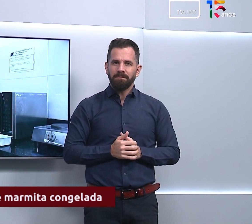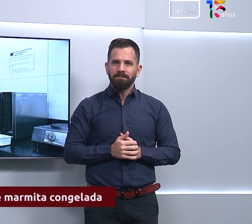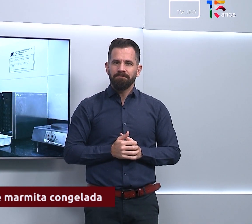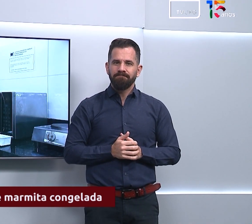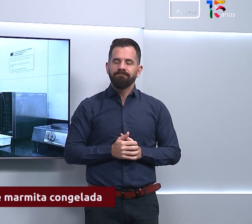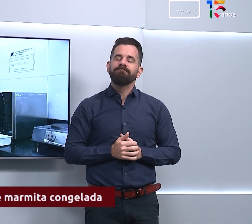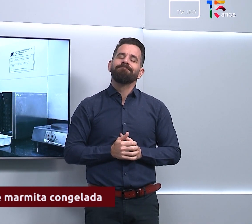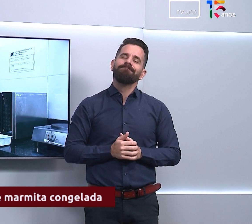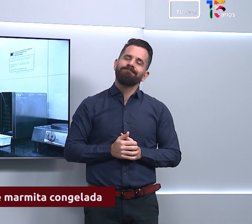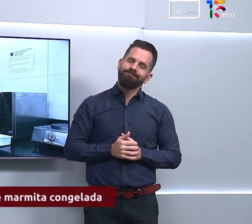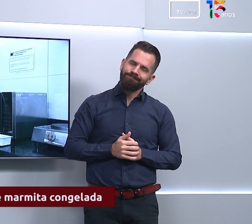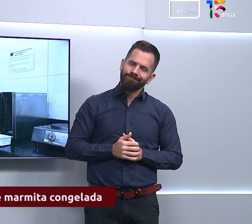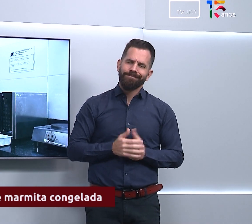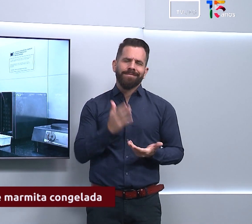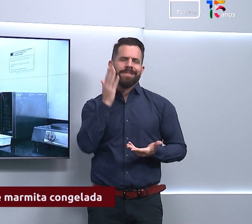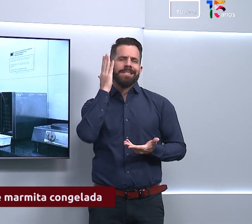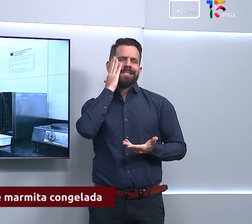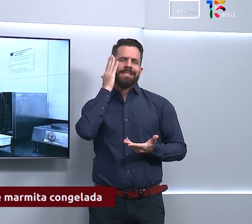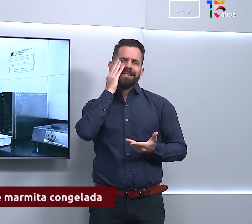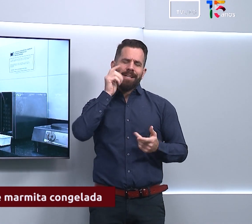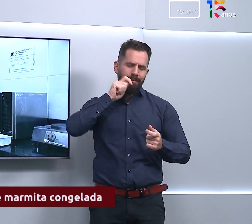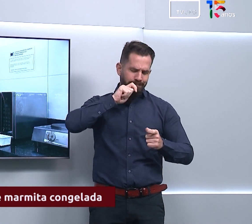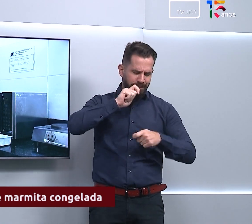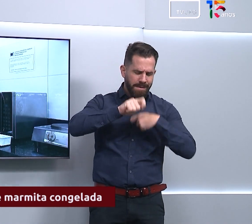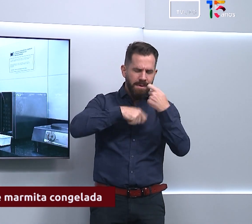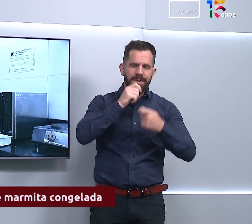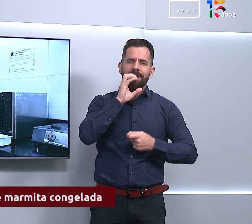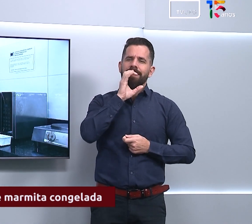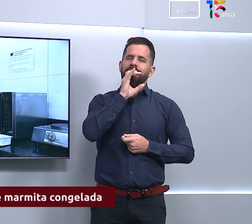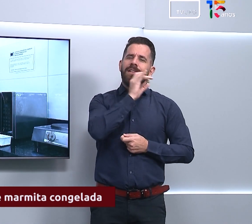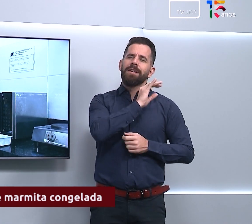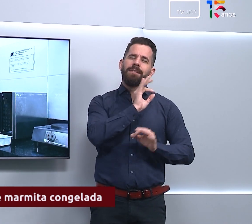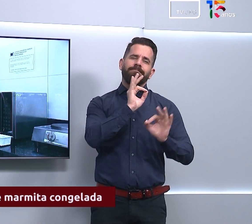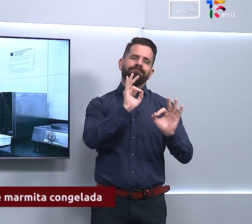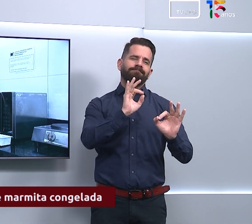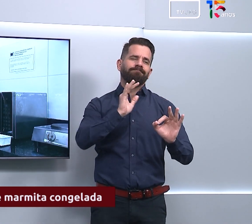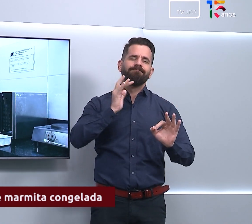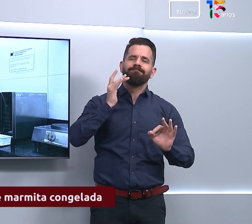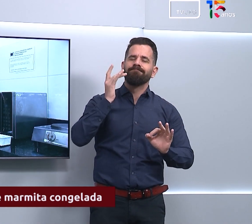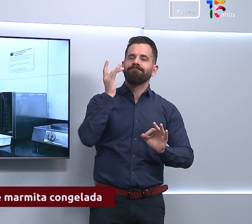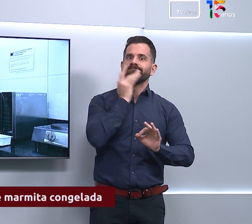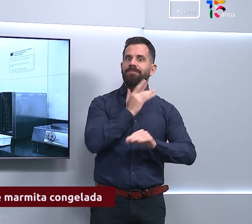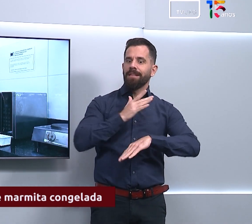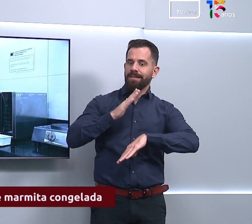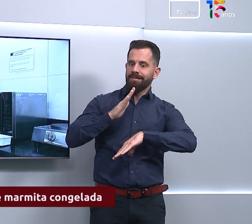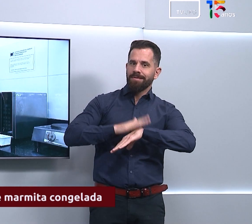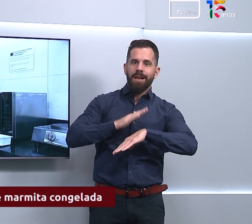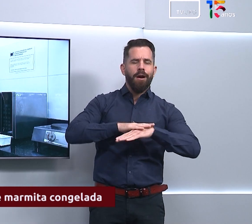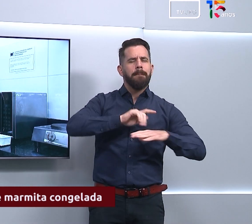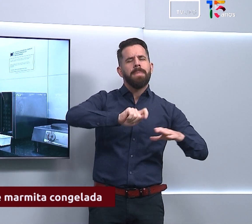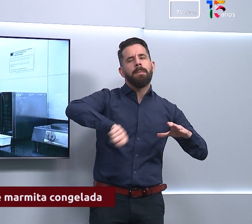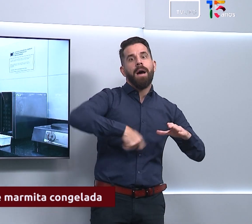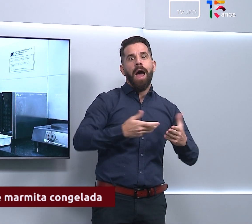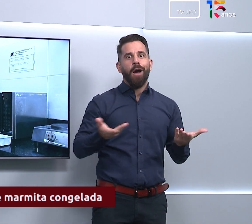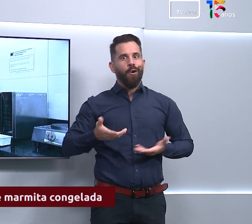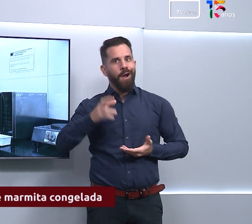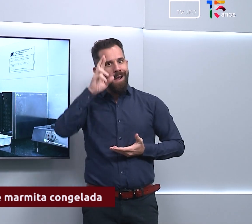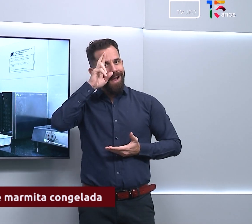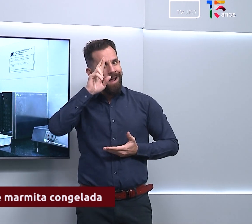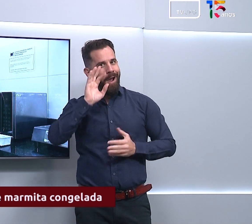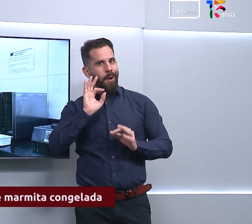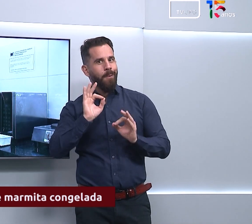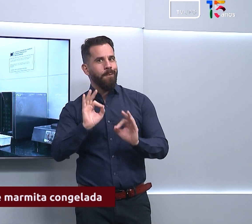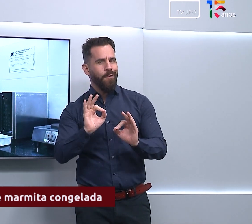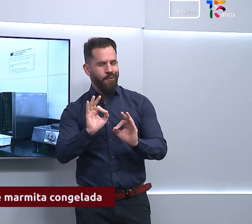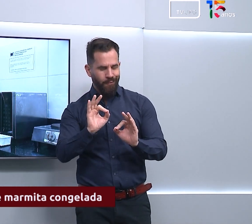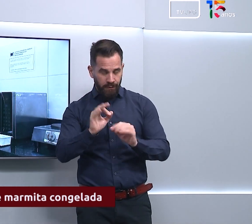Nada melhor do que uma comida quentinha, feita ali na hora, na verdade. Agora, a hora do almoço, então. Mas, às vezes, na